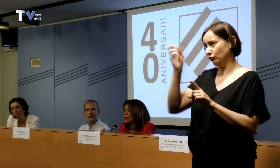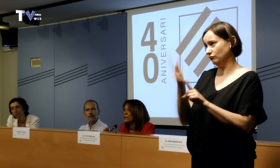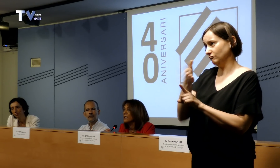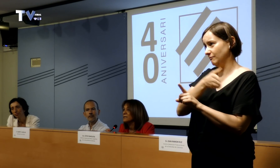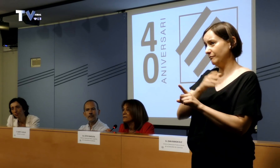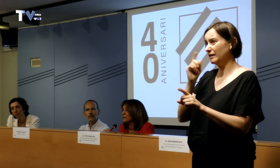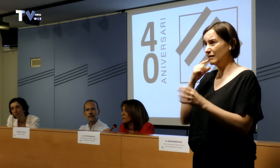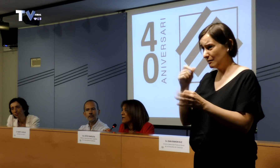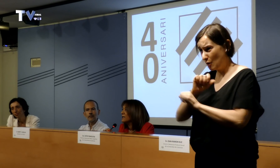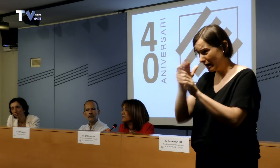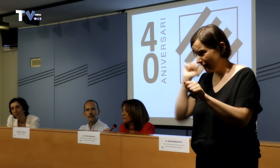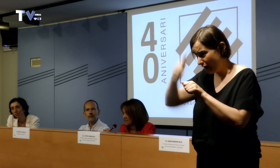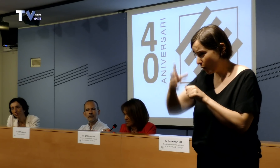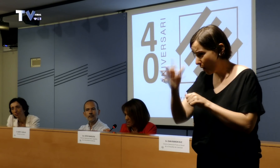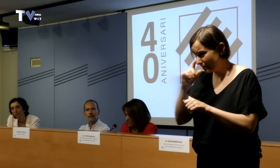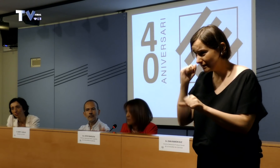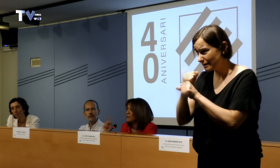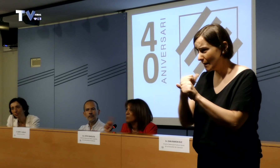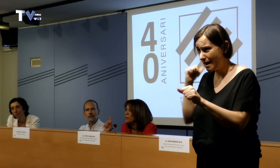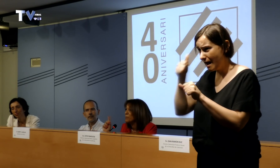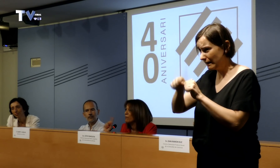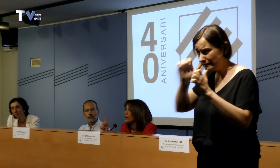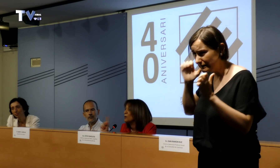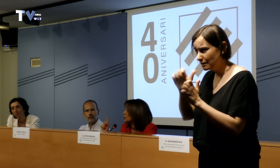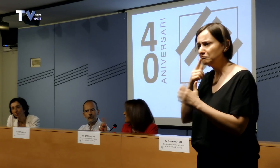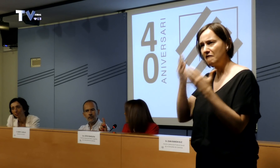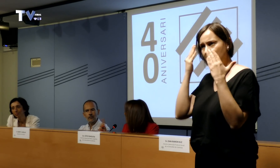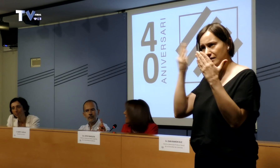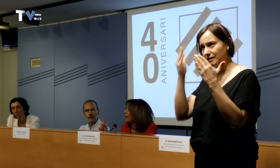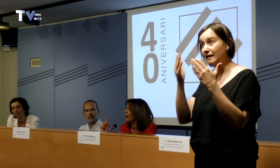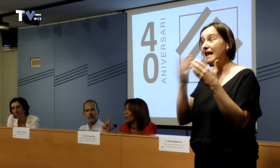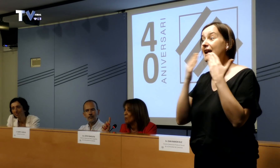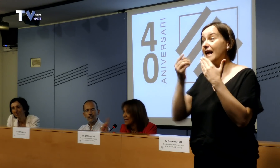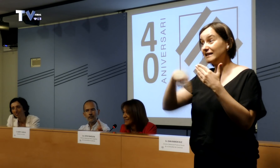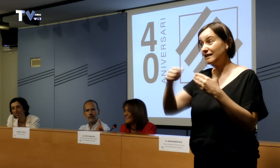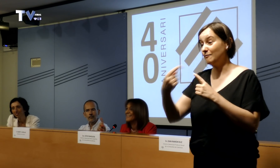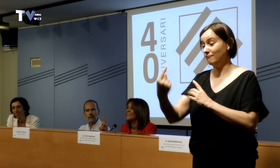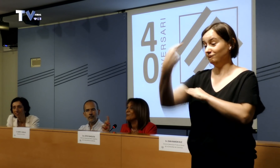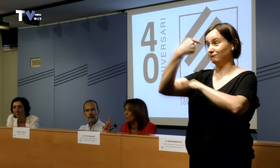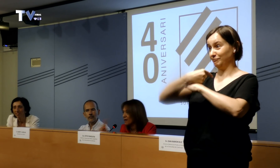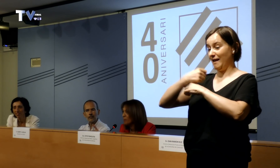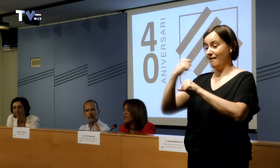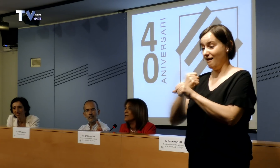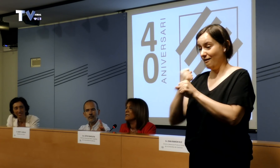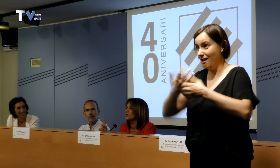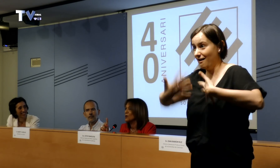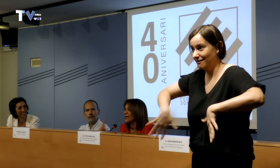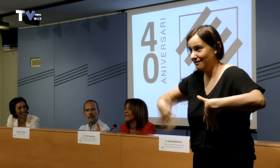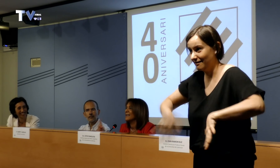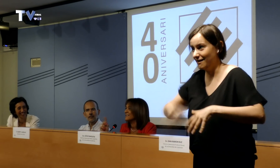40 anys de treballar intensament i també per fer-nos treballar el govern i el Parlament. Jo crec que aquesta